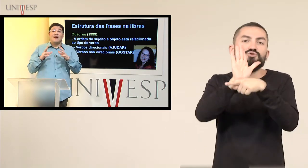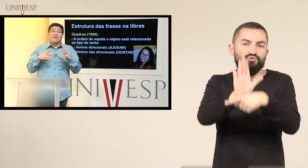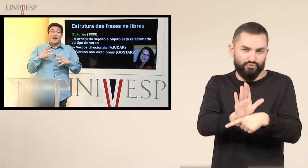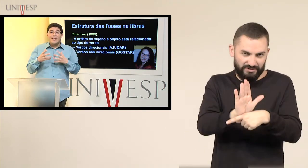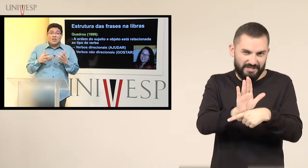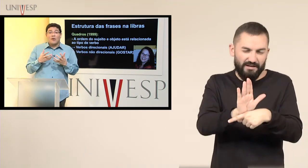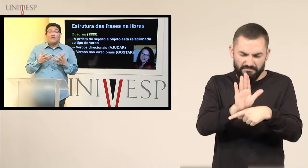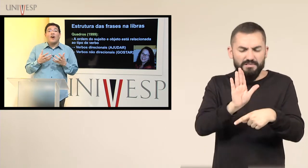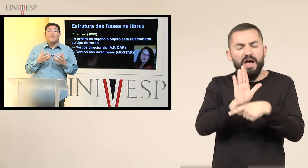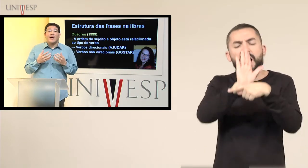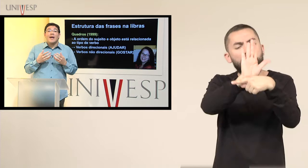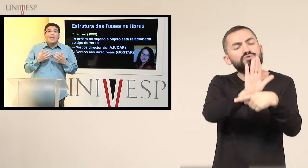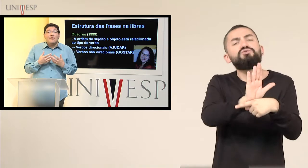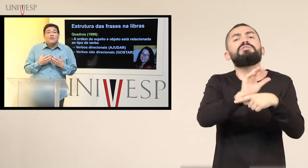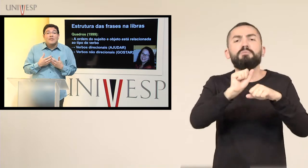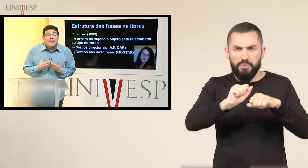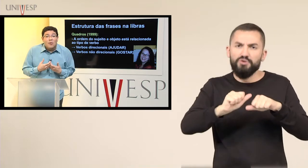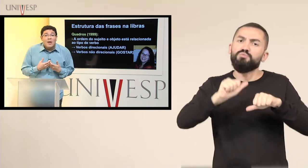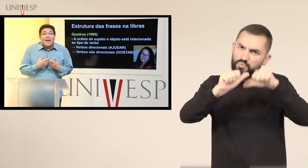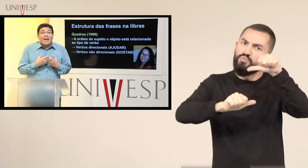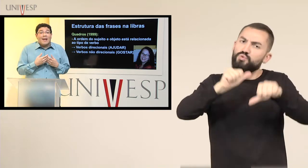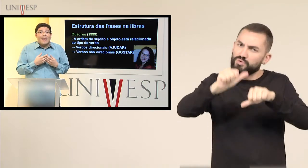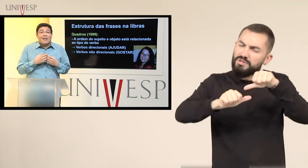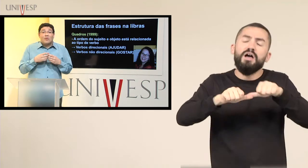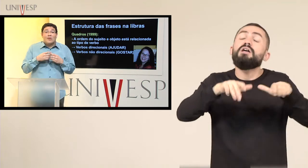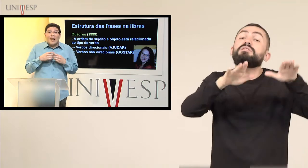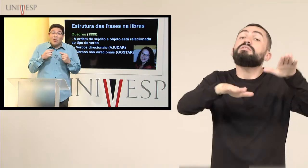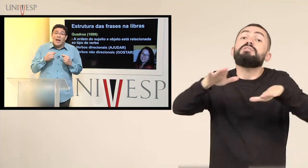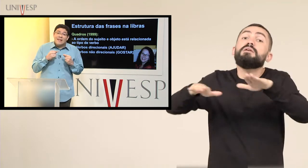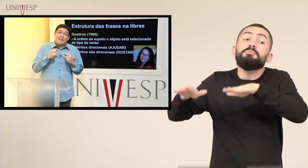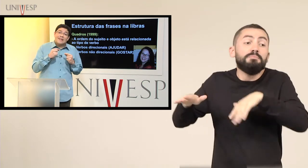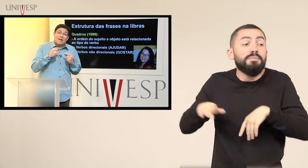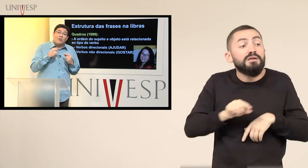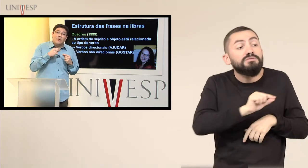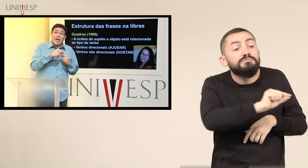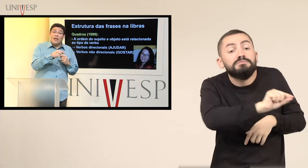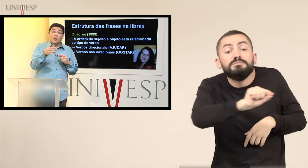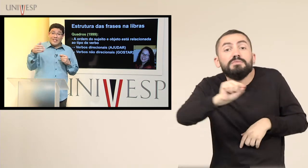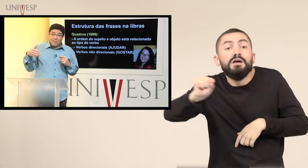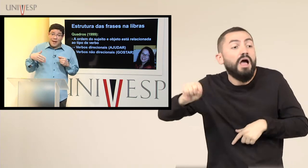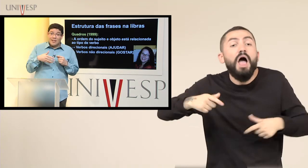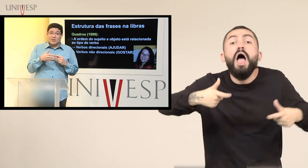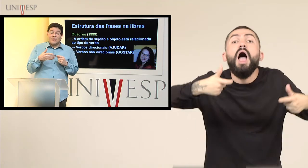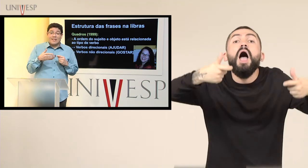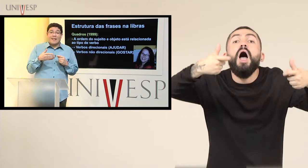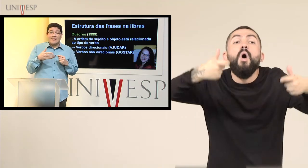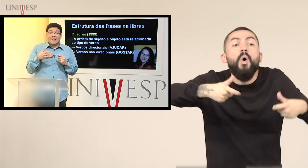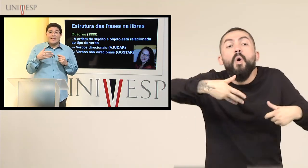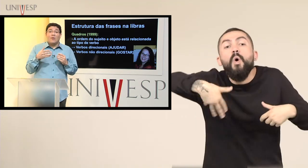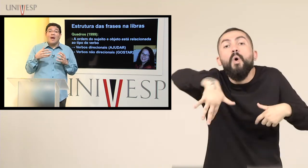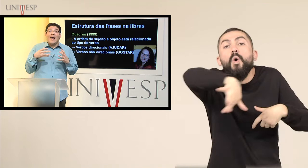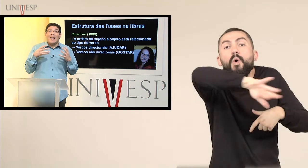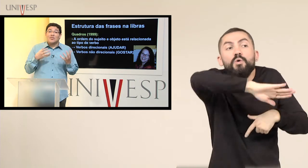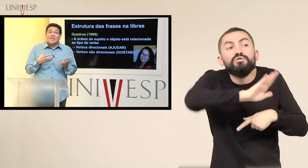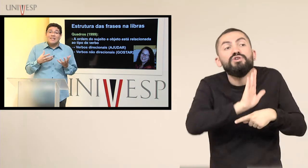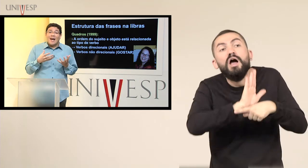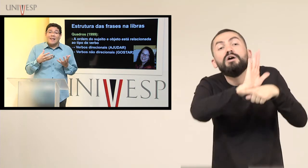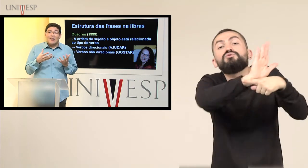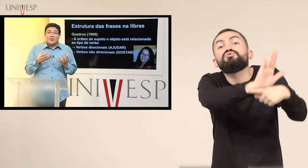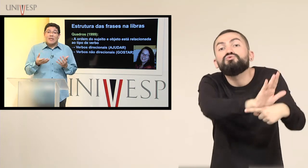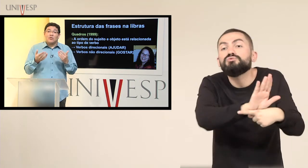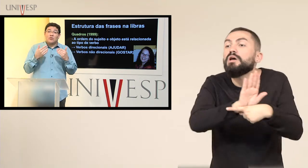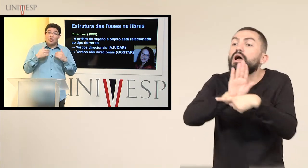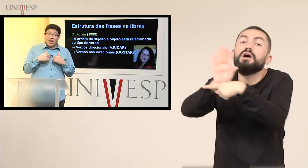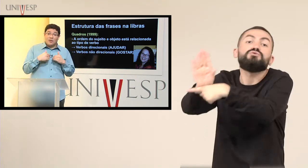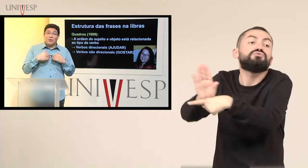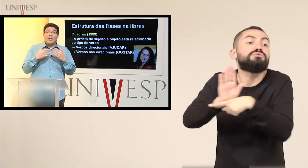verbo varia sua forma em função da localização no espaço de sinalização associada